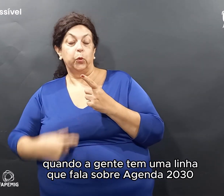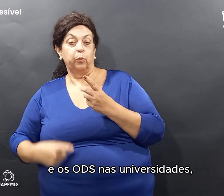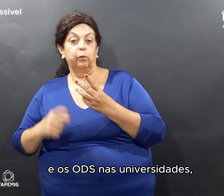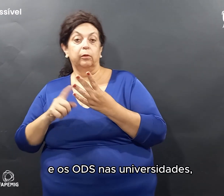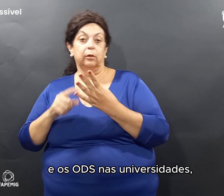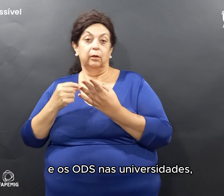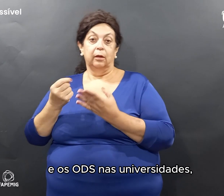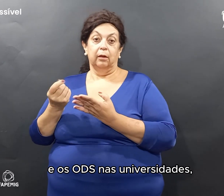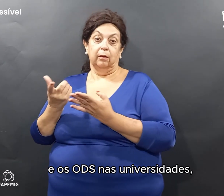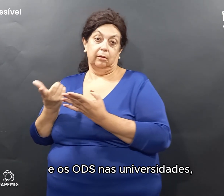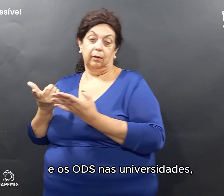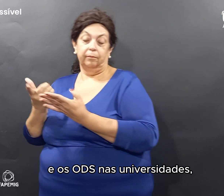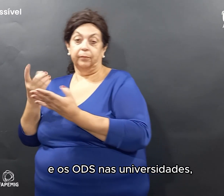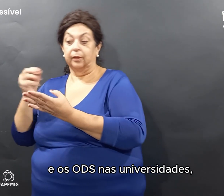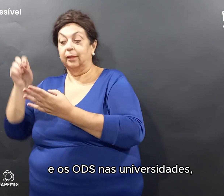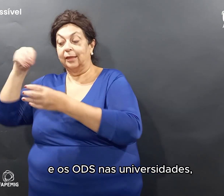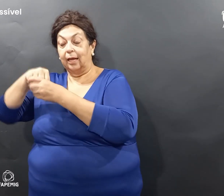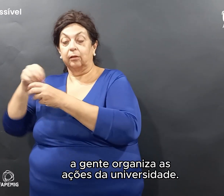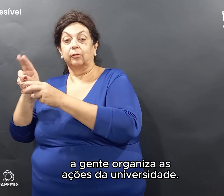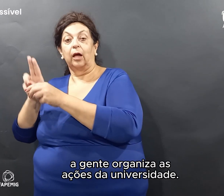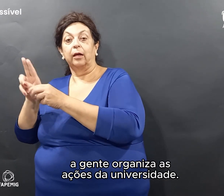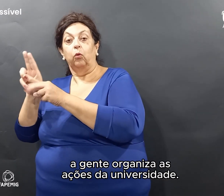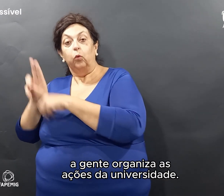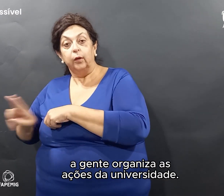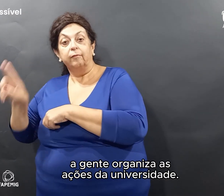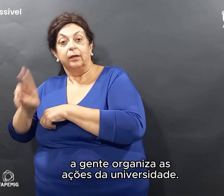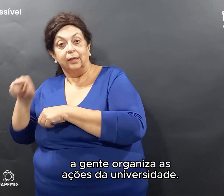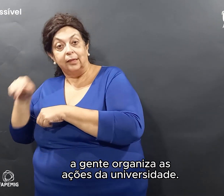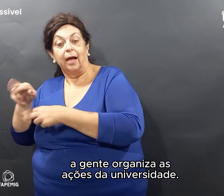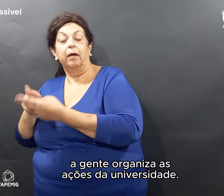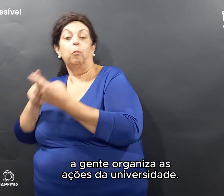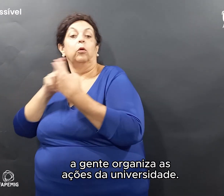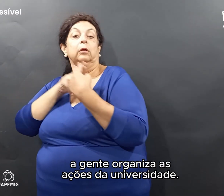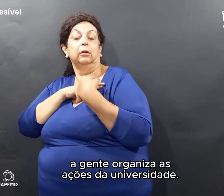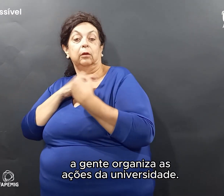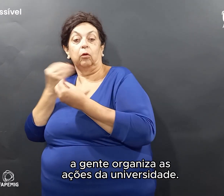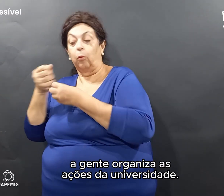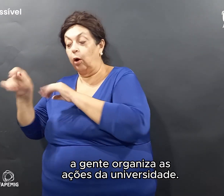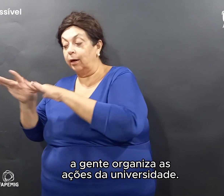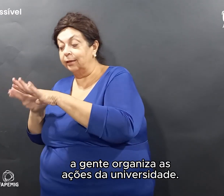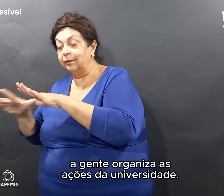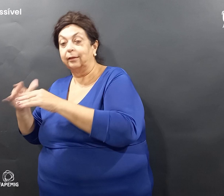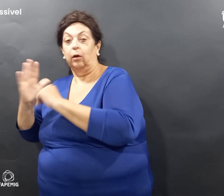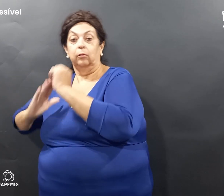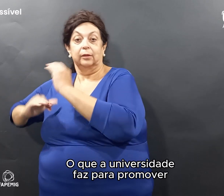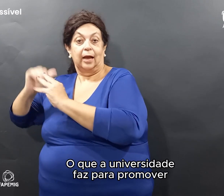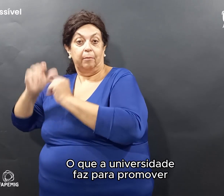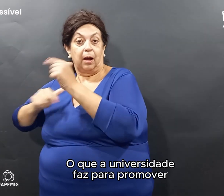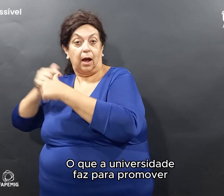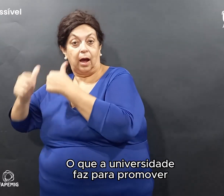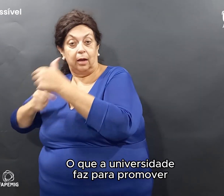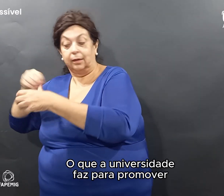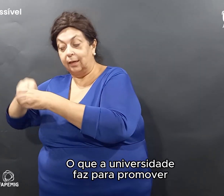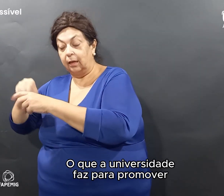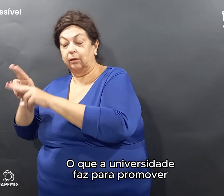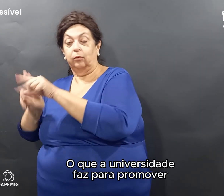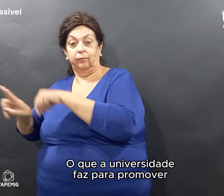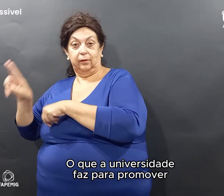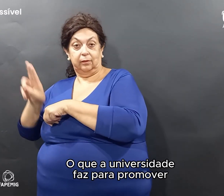os ODS nas universidades, a gente organiza as ações da universidade, né? O que a universidade faz